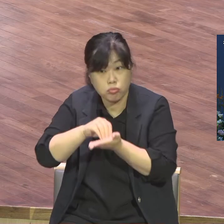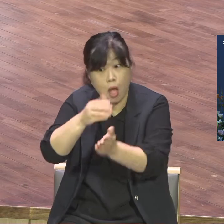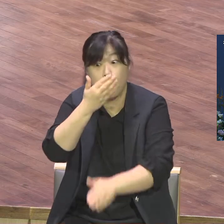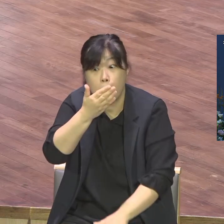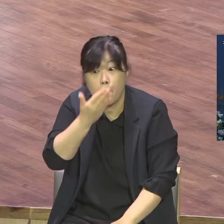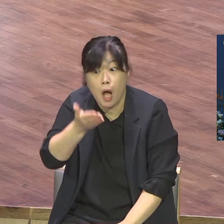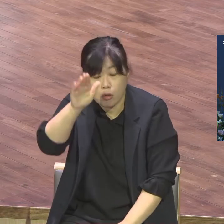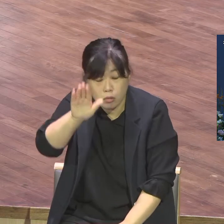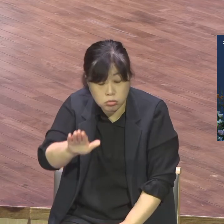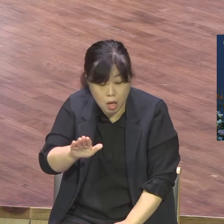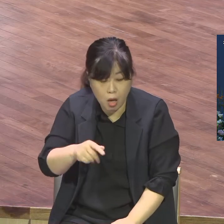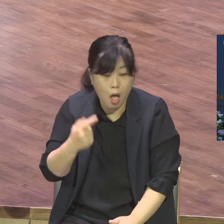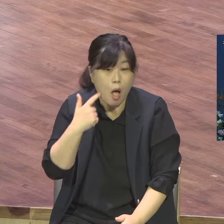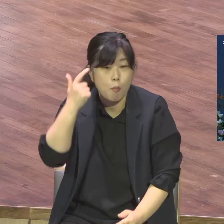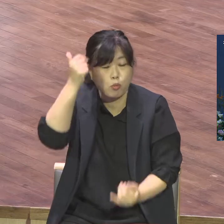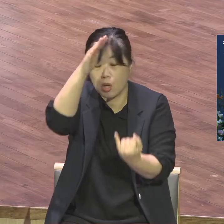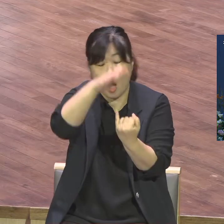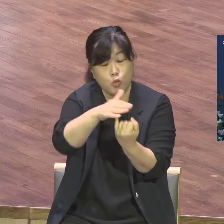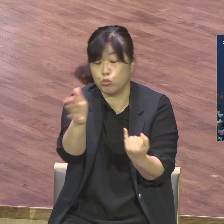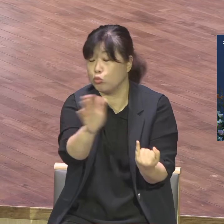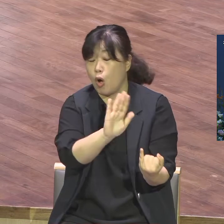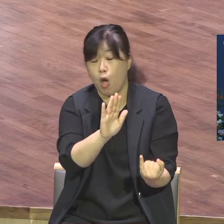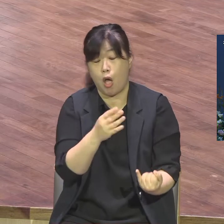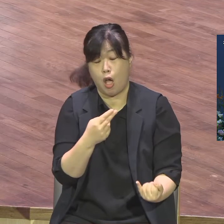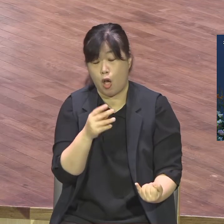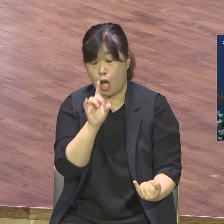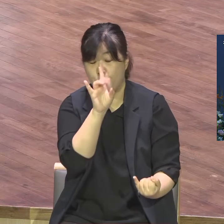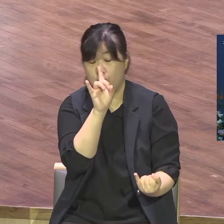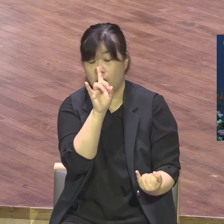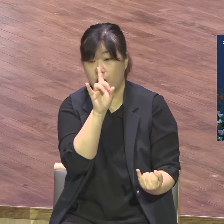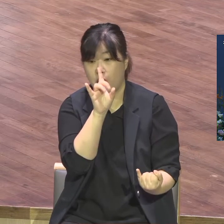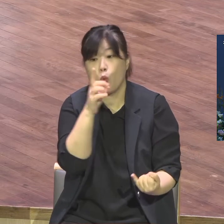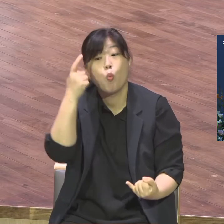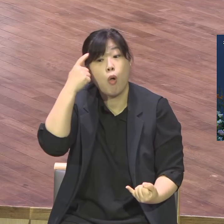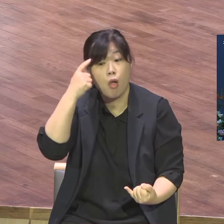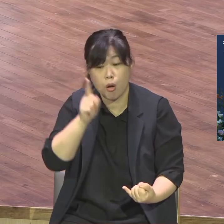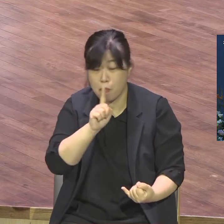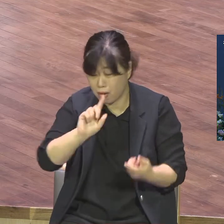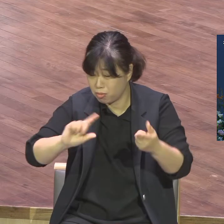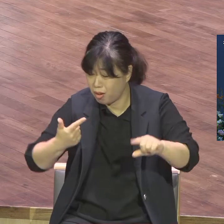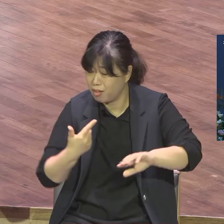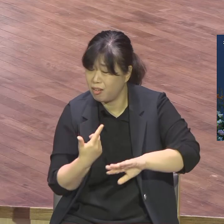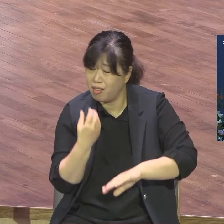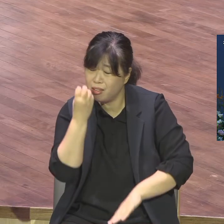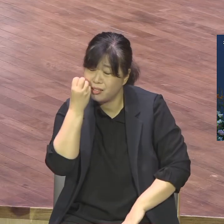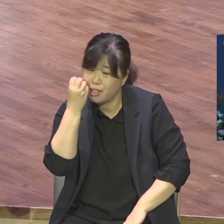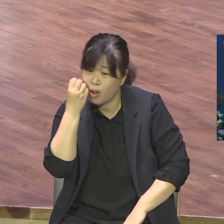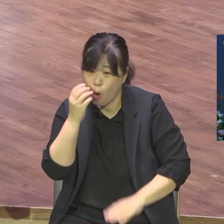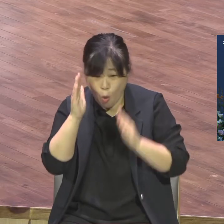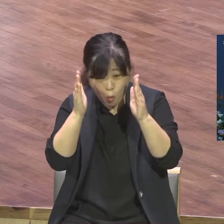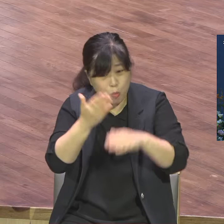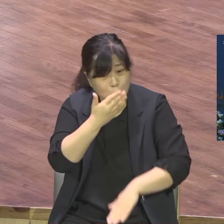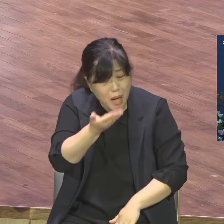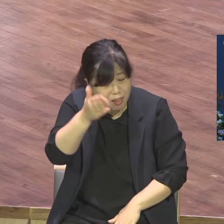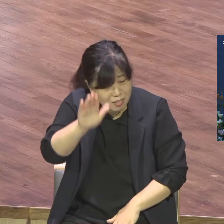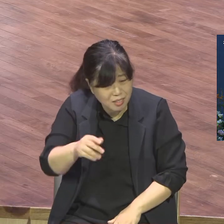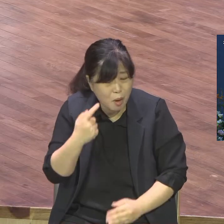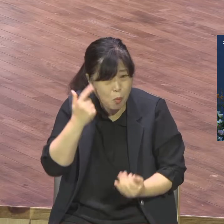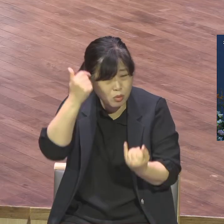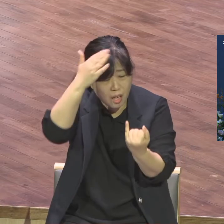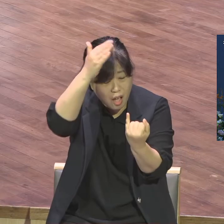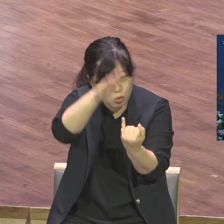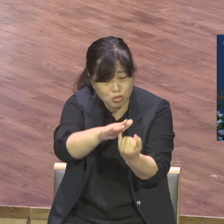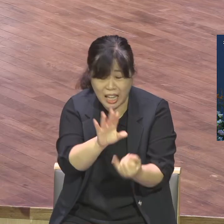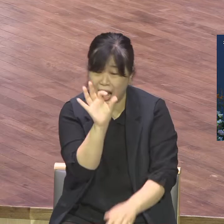무슨 논리고 무슨 어불성설인지 몰라요. 저도 합동적 총신대 신대원